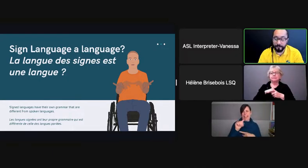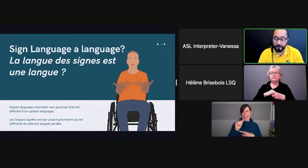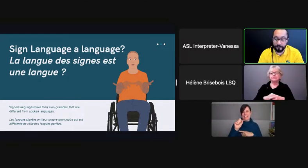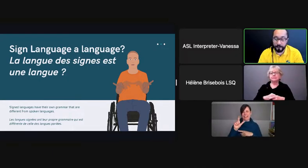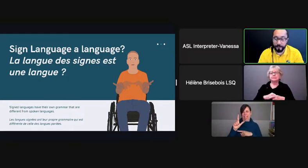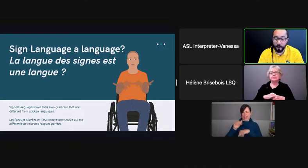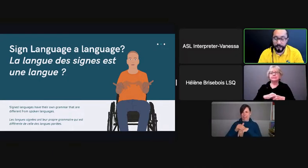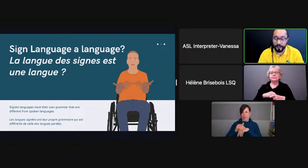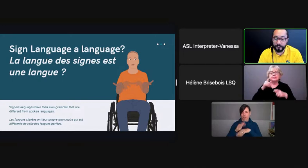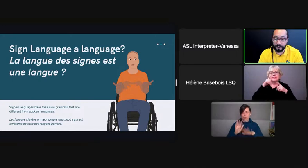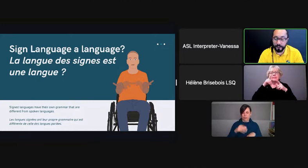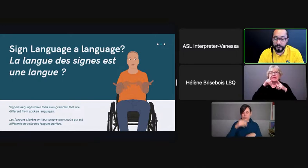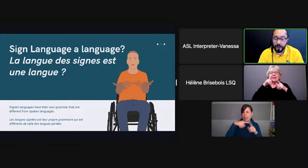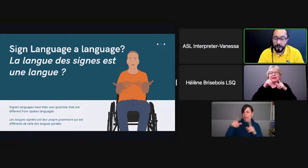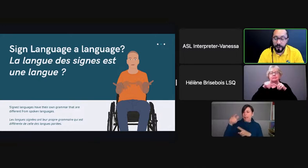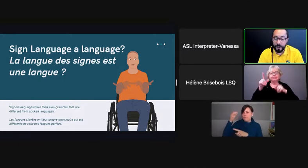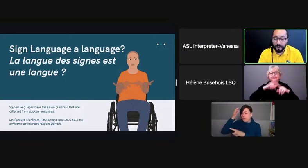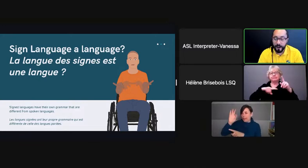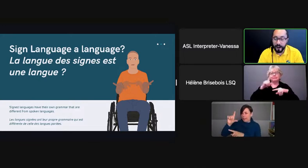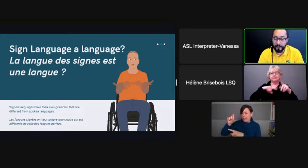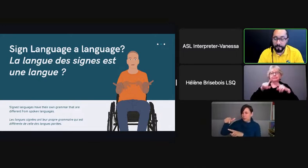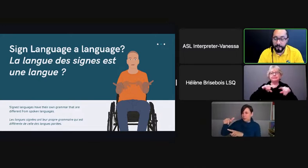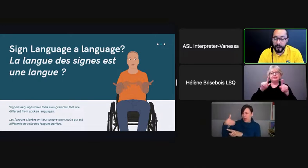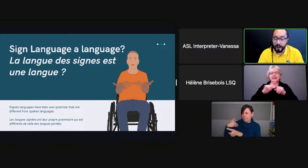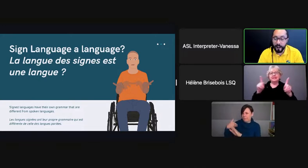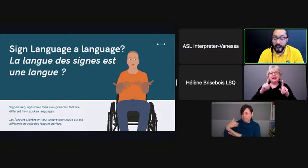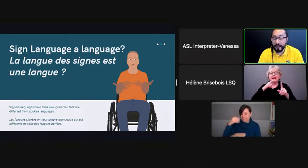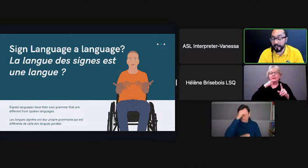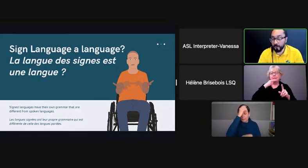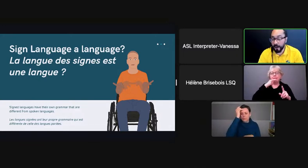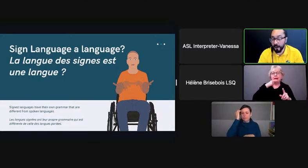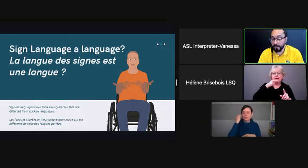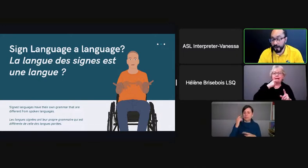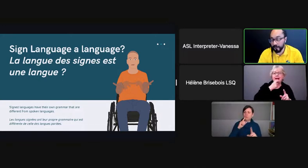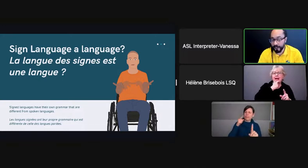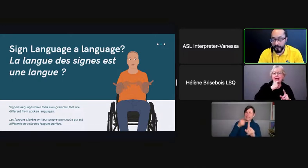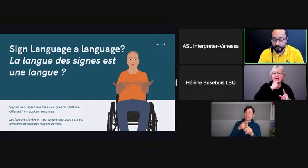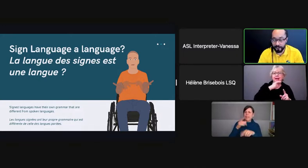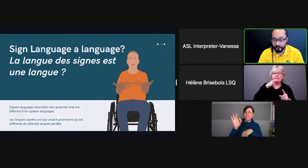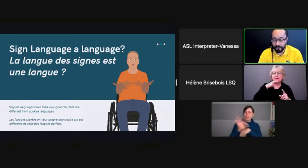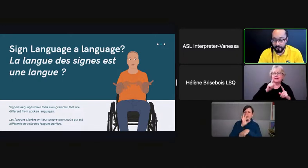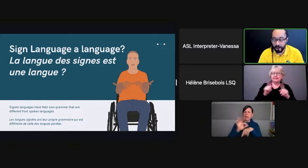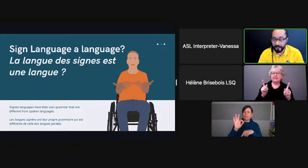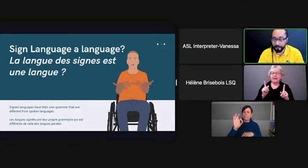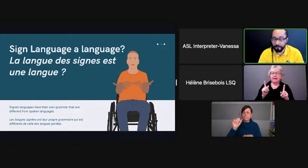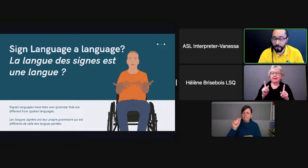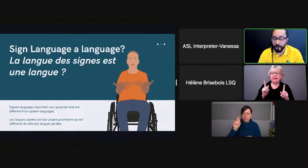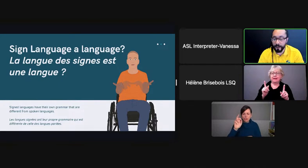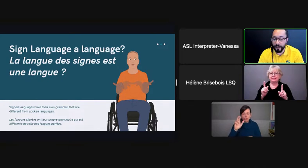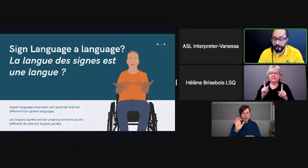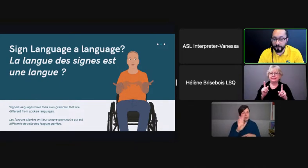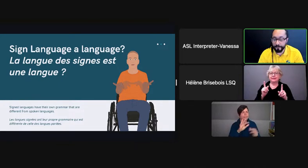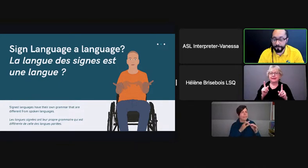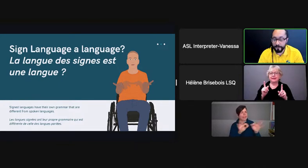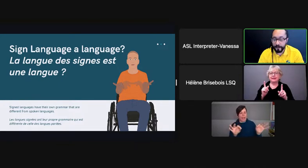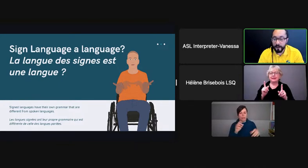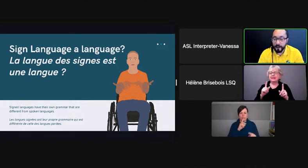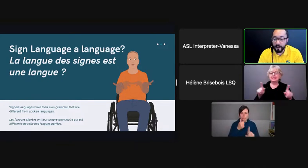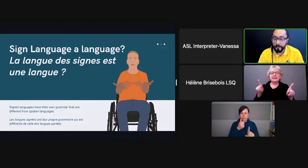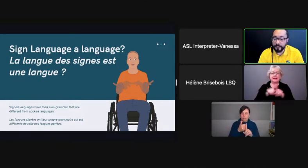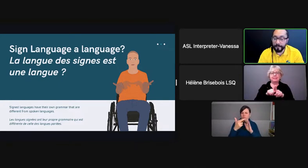La langue des signes est très différente de la langue parlée anglaise. Et c'est la même